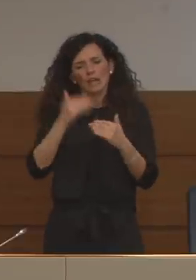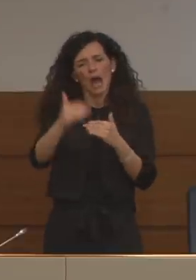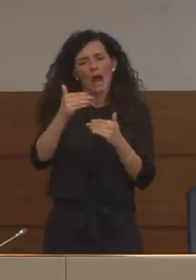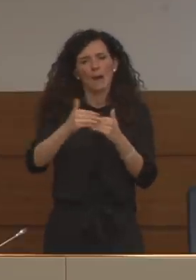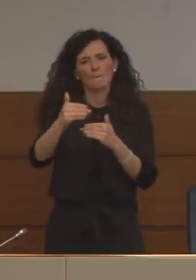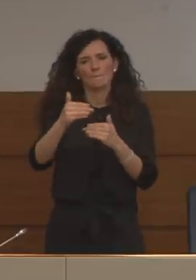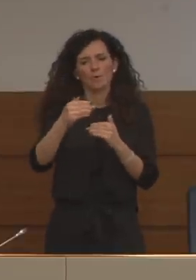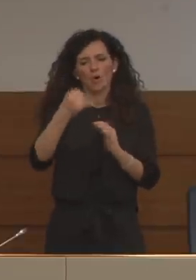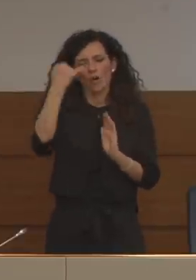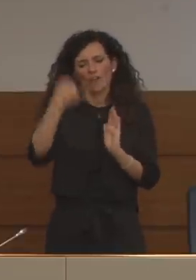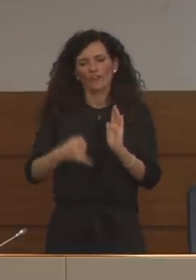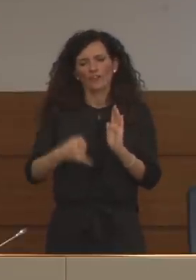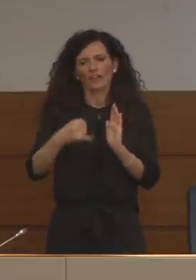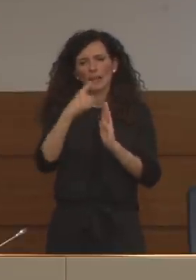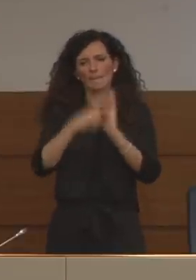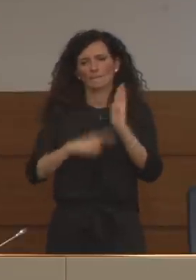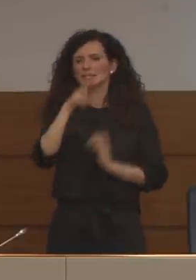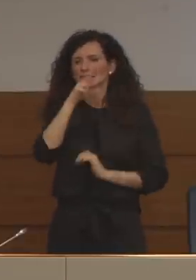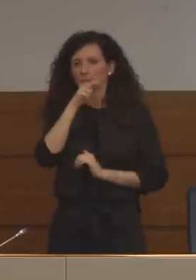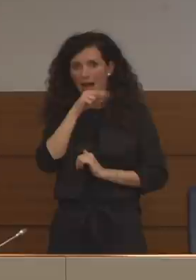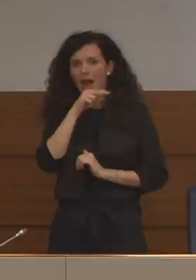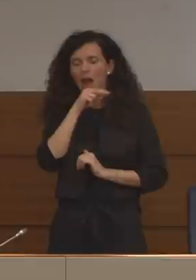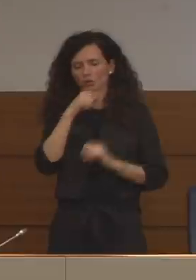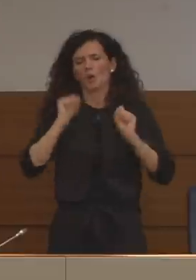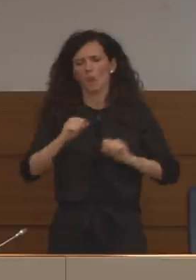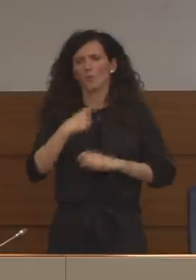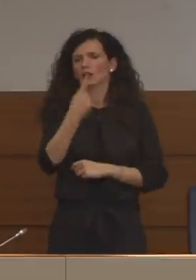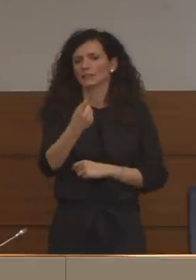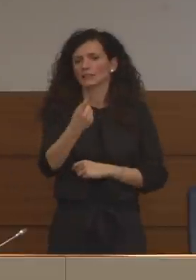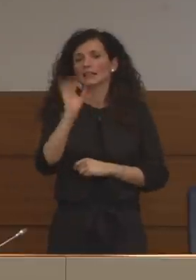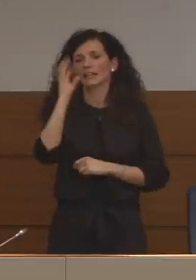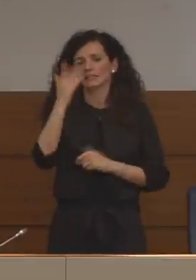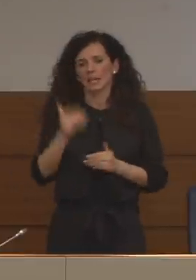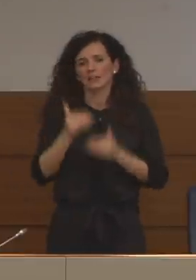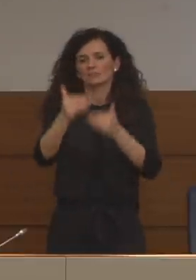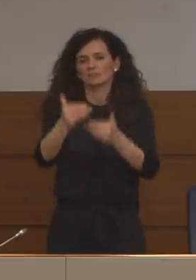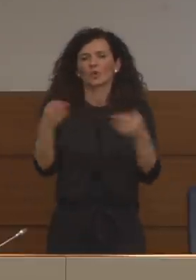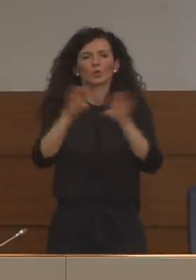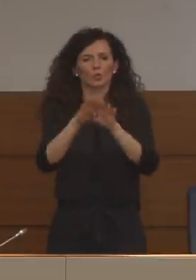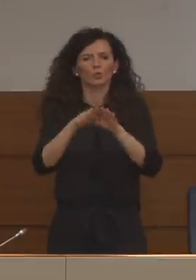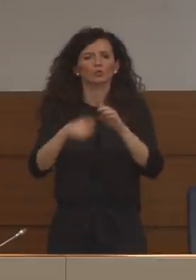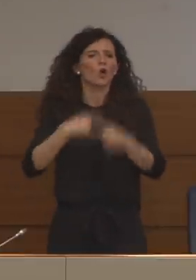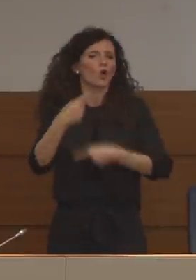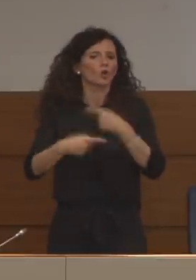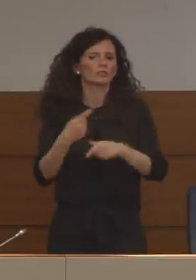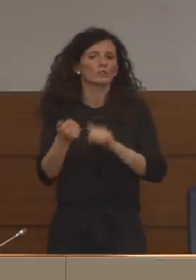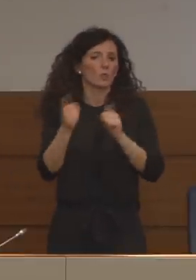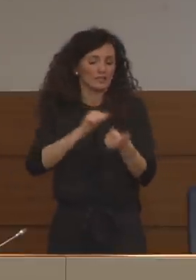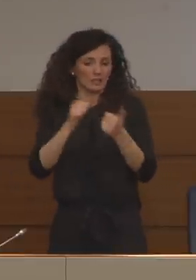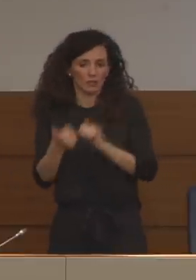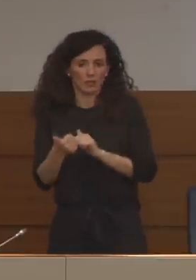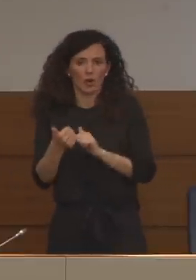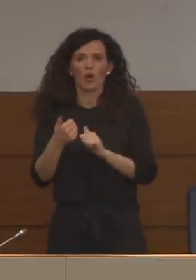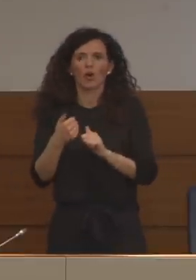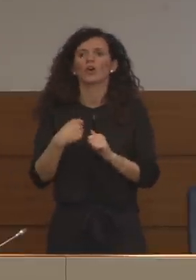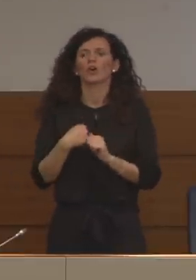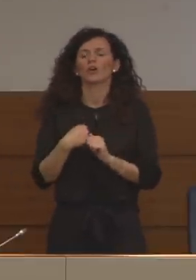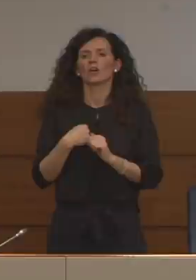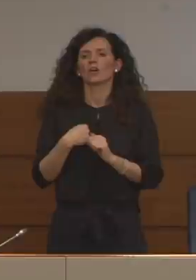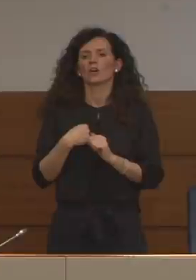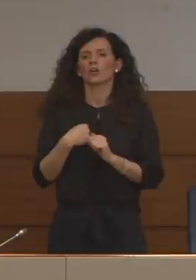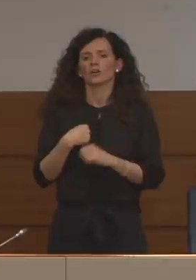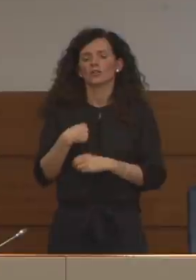del mese di marzo confermo esattamente quel che ho scritto o meglio quel che ha scritto